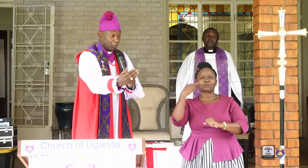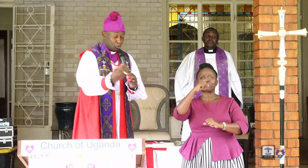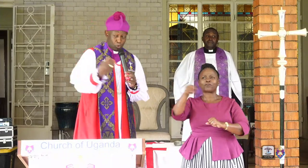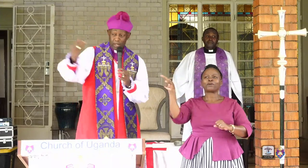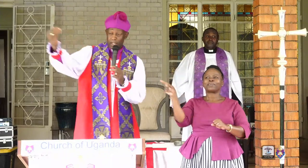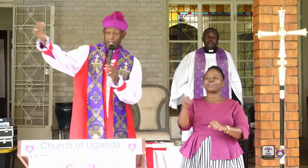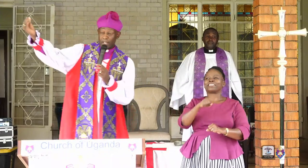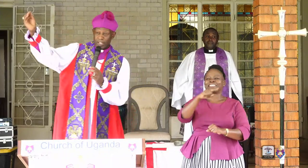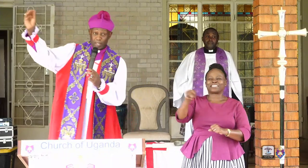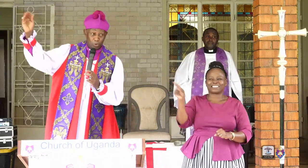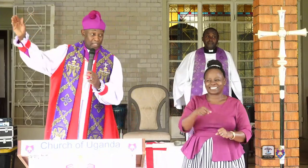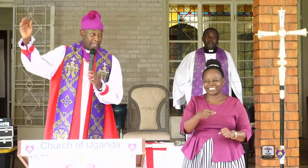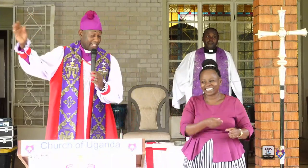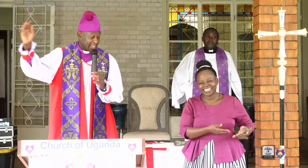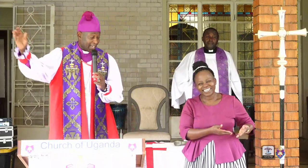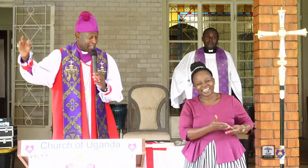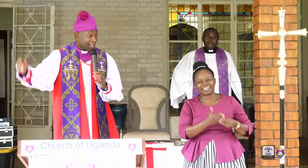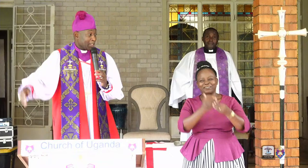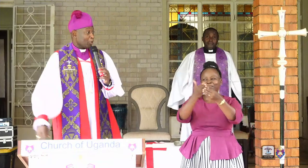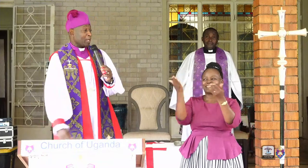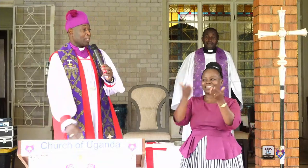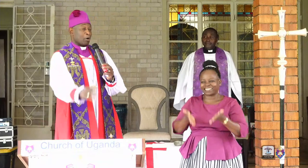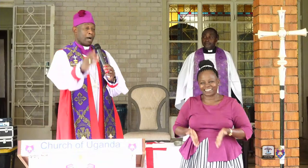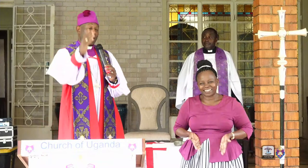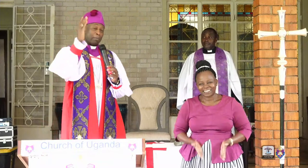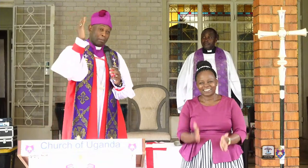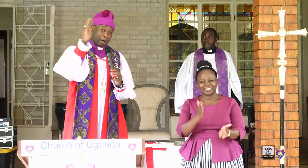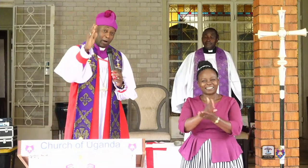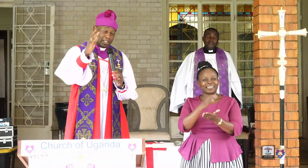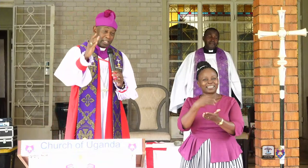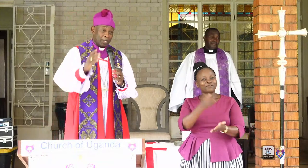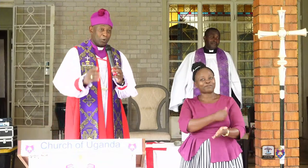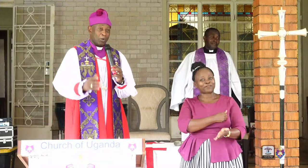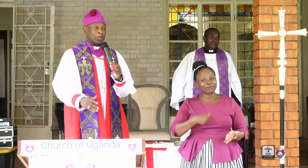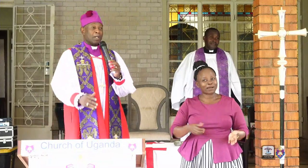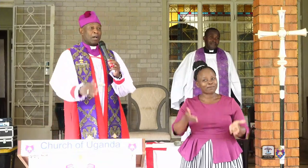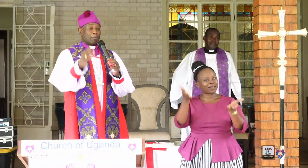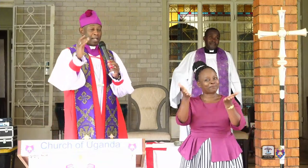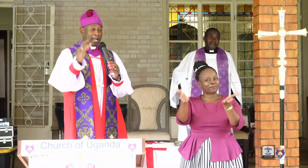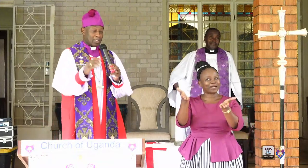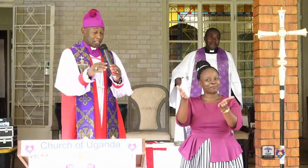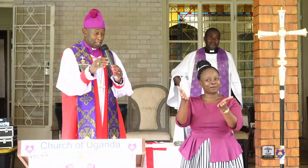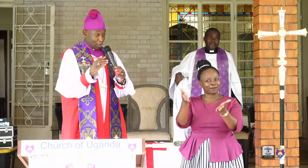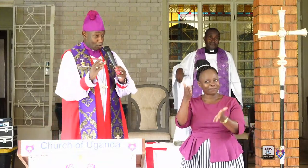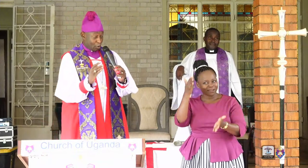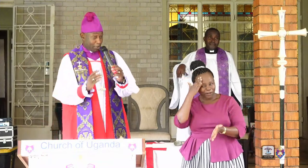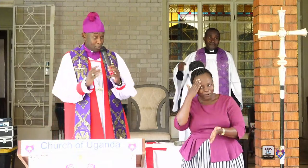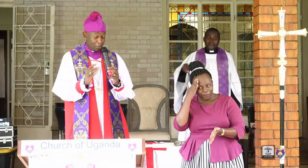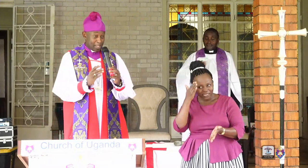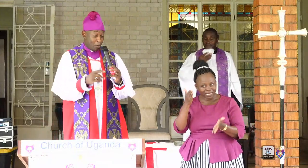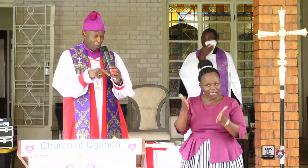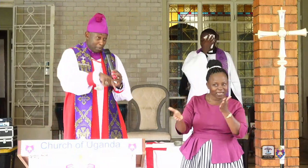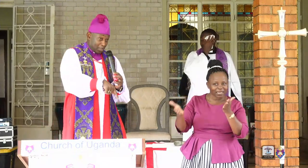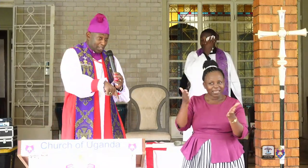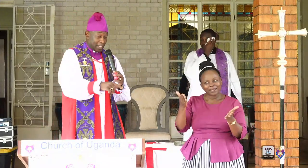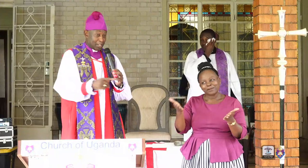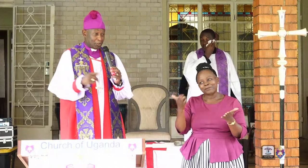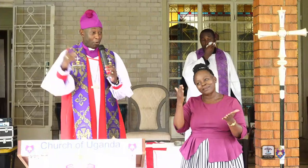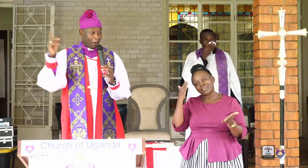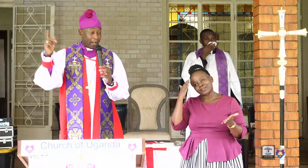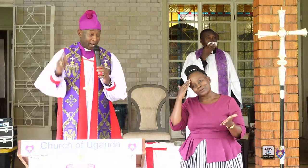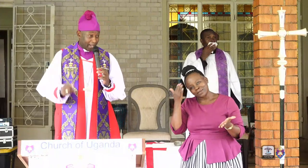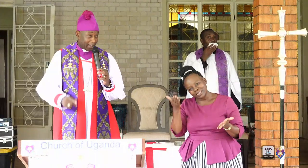katika ngutwale je nakuzalira dala nolwecho obanga mama wachaliwo omayanti tobanyo oboli mu